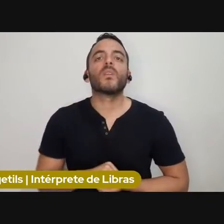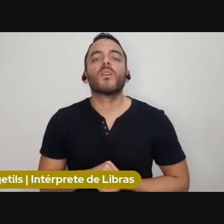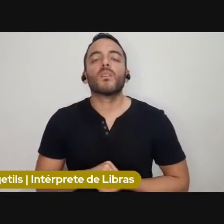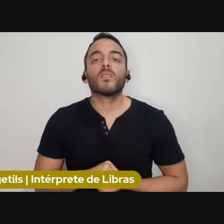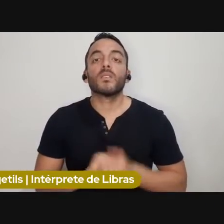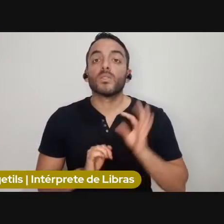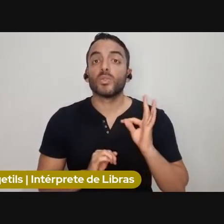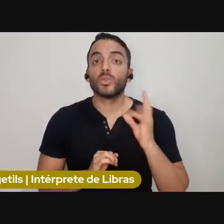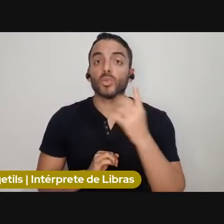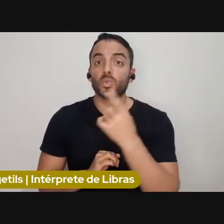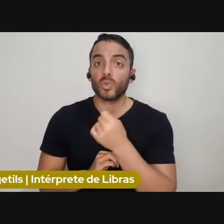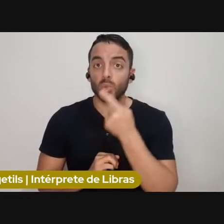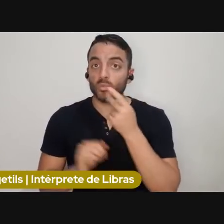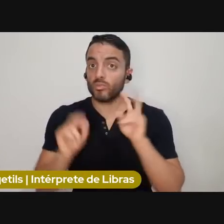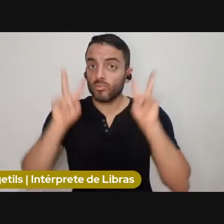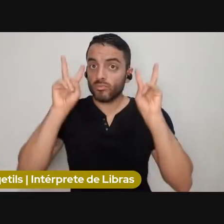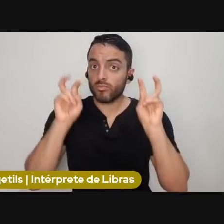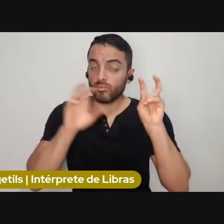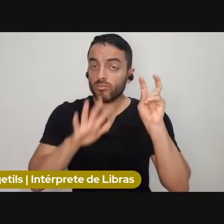fenomenológico